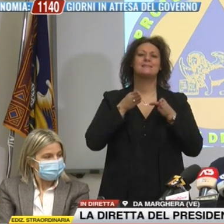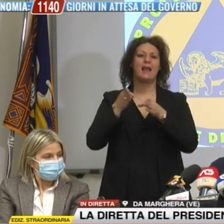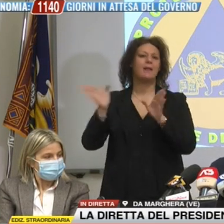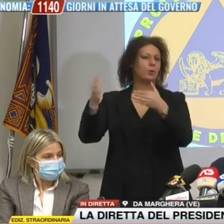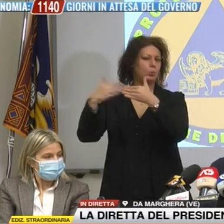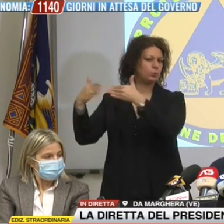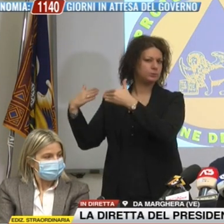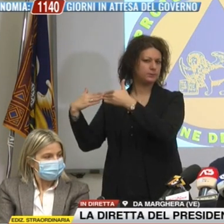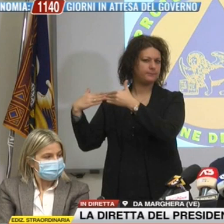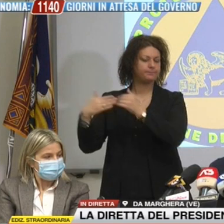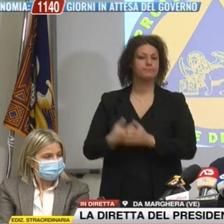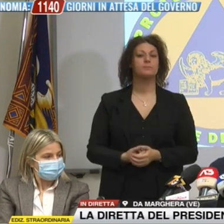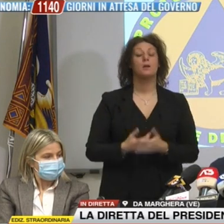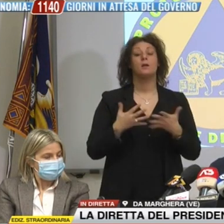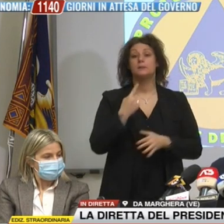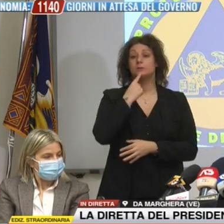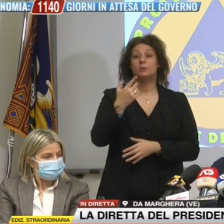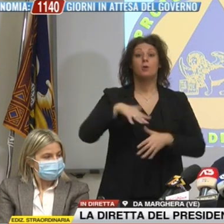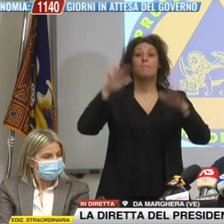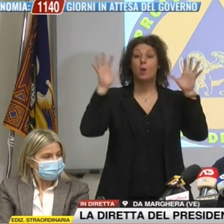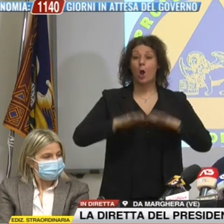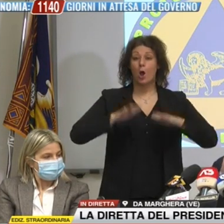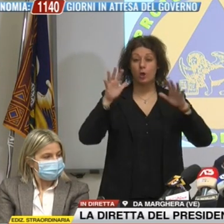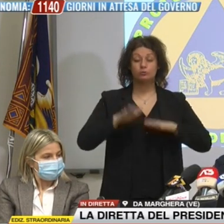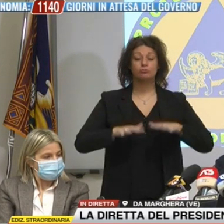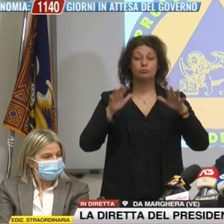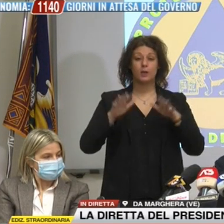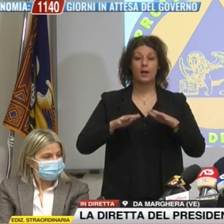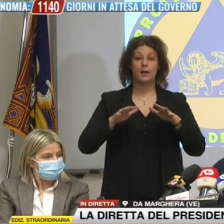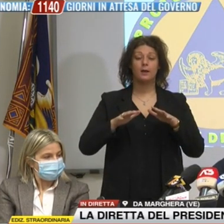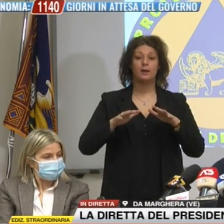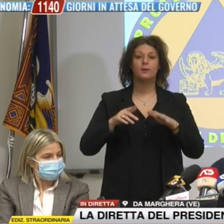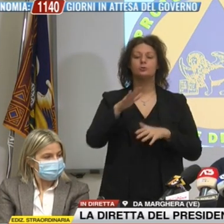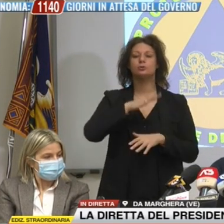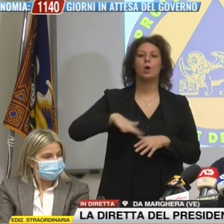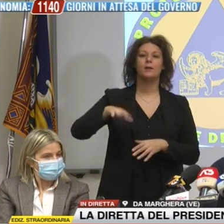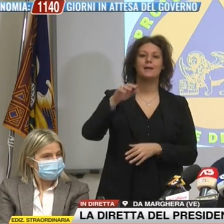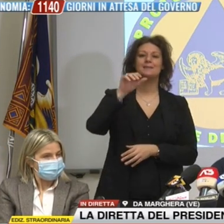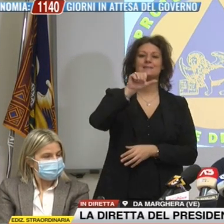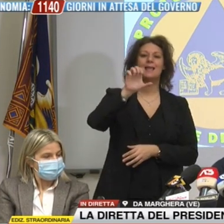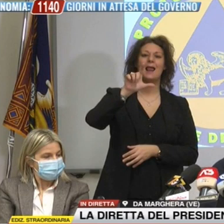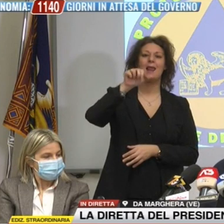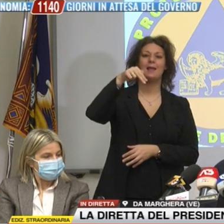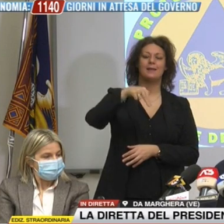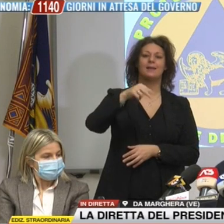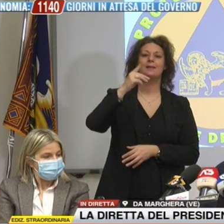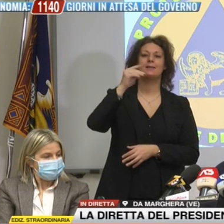quantità di pioggia accumulata massima l'abbiamo rilevata a Serena del Grappa ed è stata